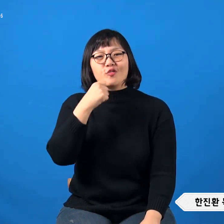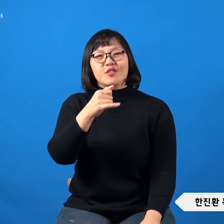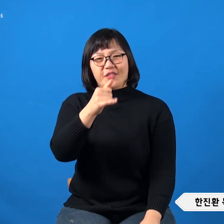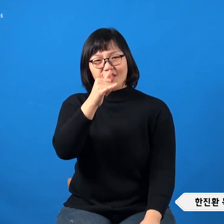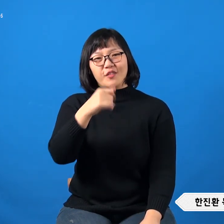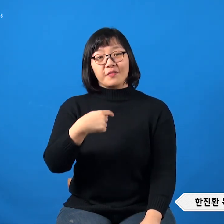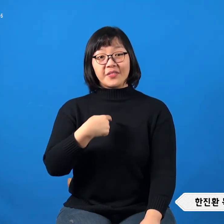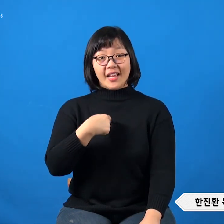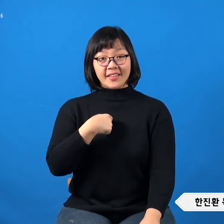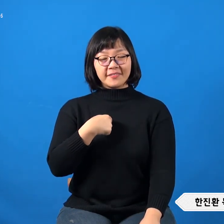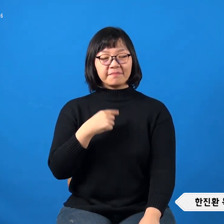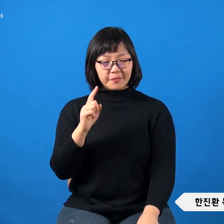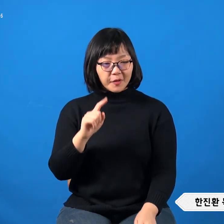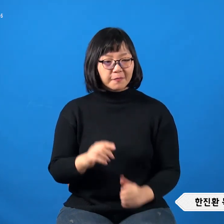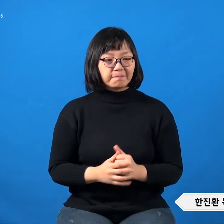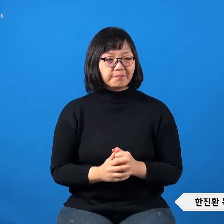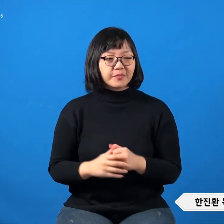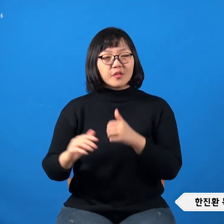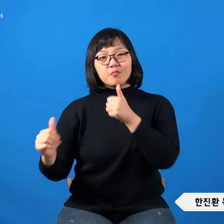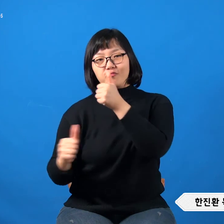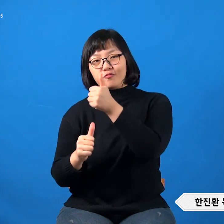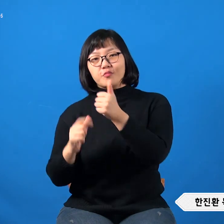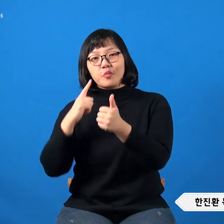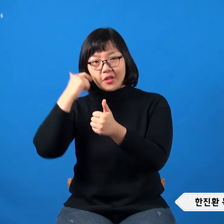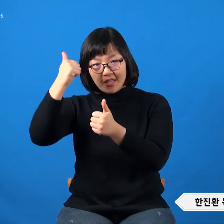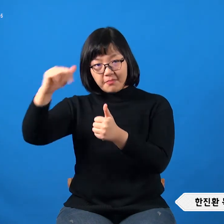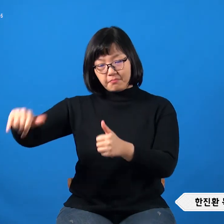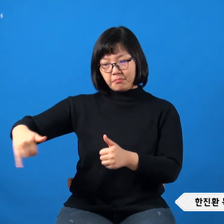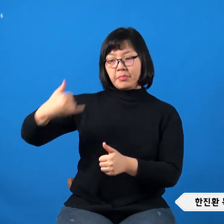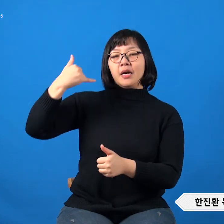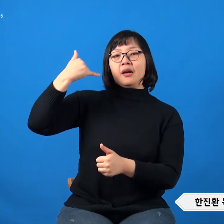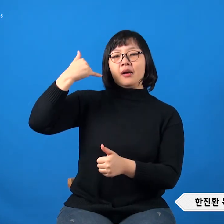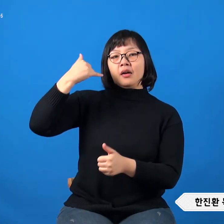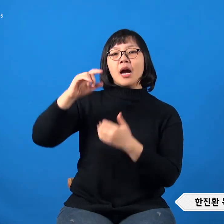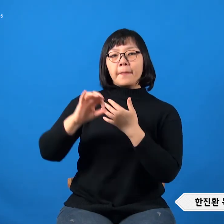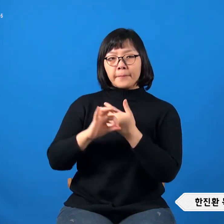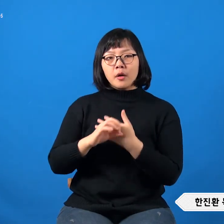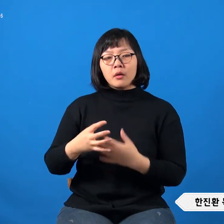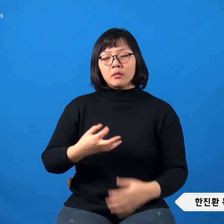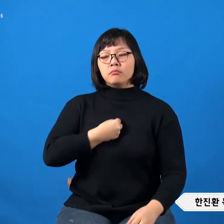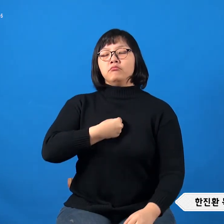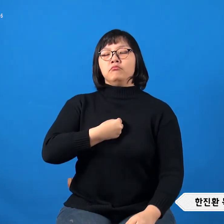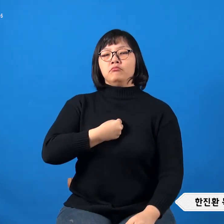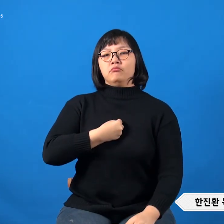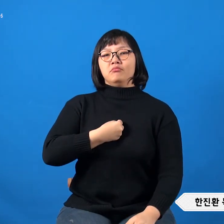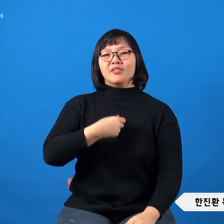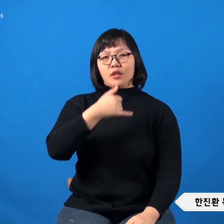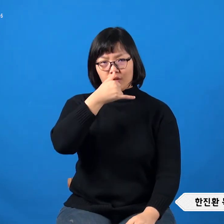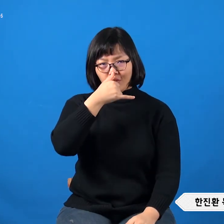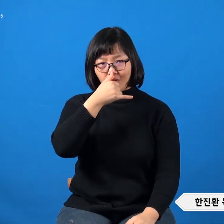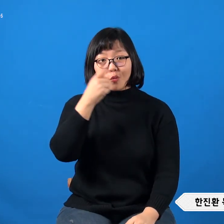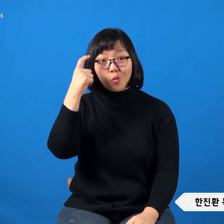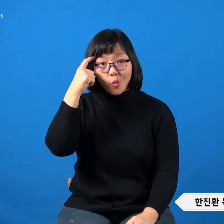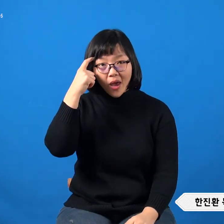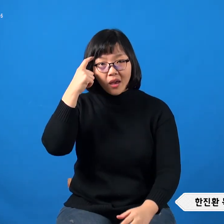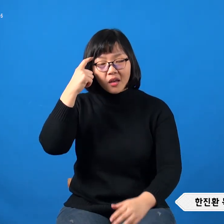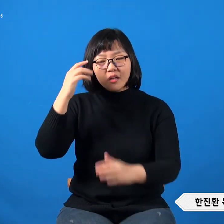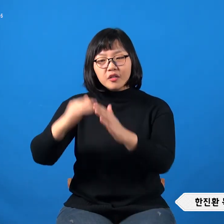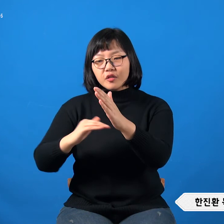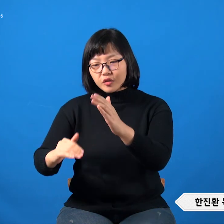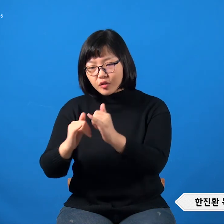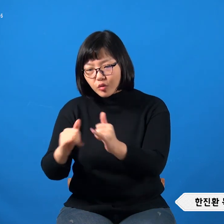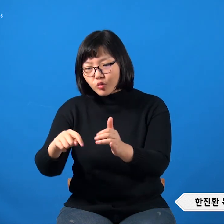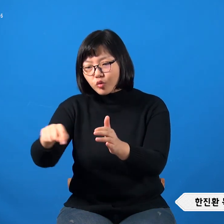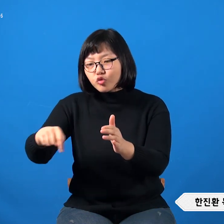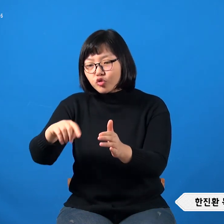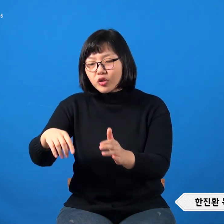교구 담당 목사님이 갑자기 전화를 걸어오면 가슴이 철렁할 때가 있습니다. 또 교인 중에 누가